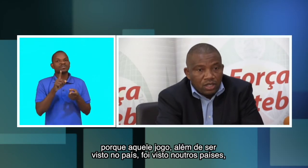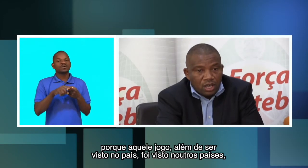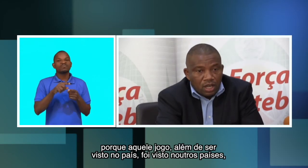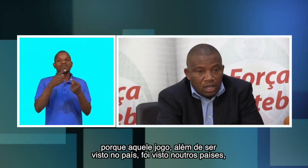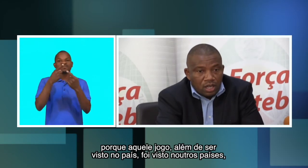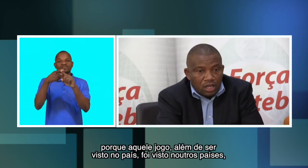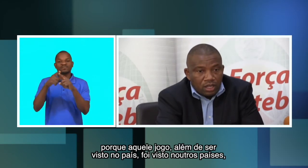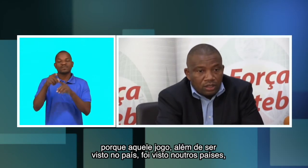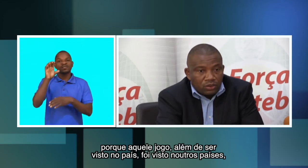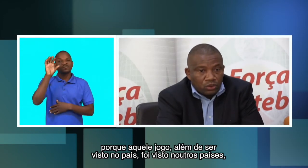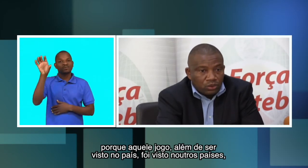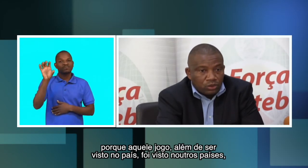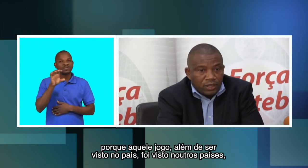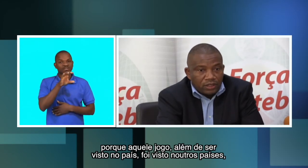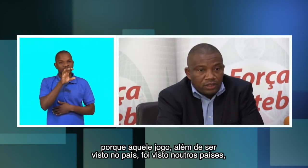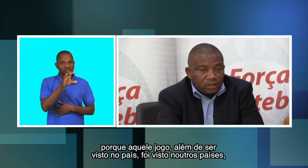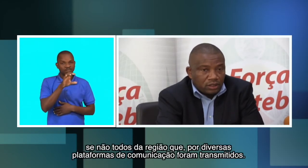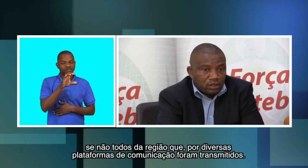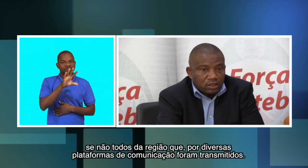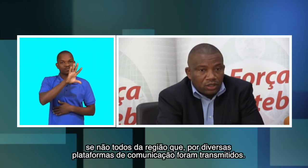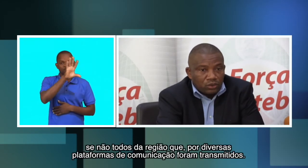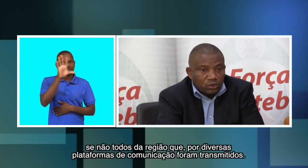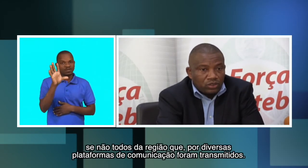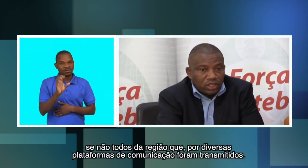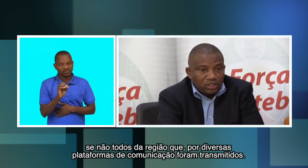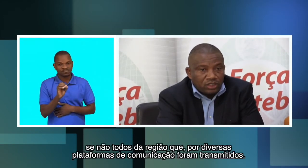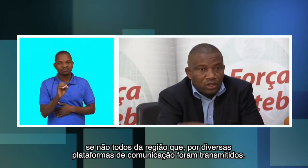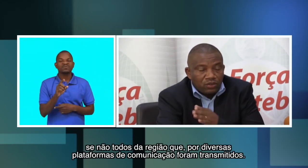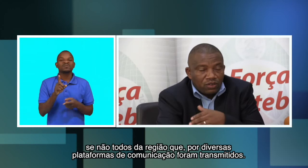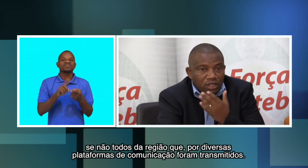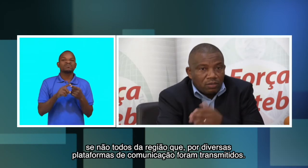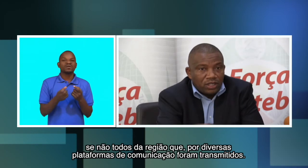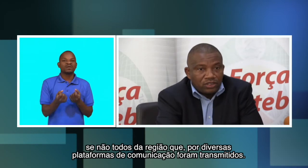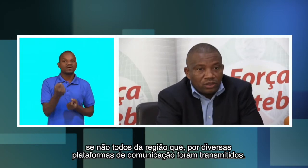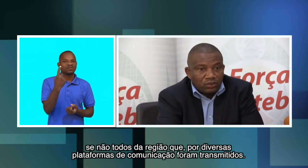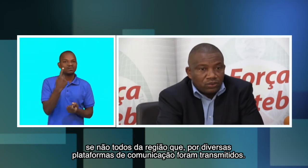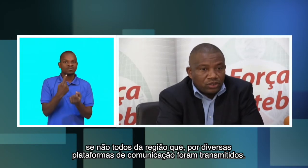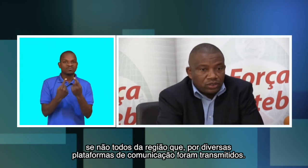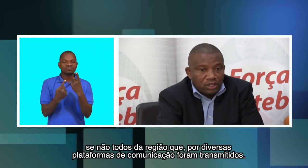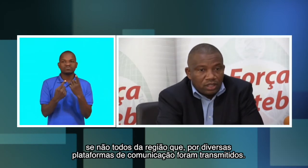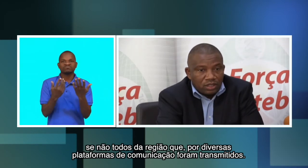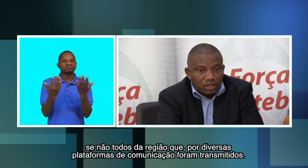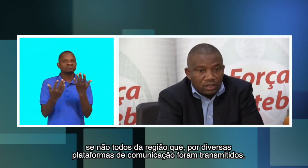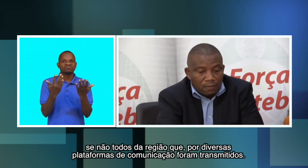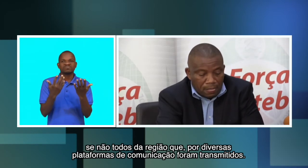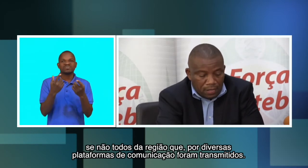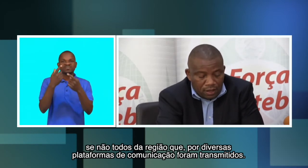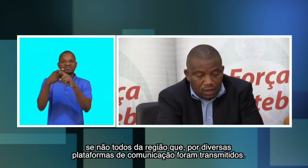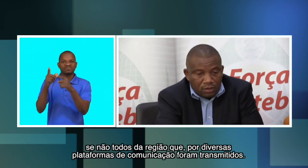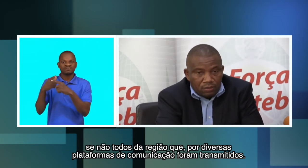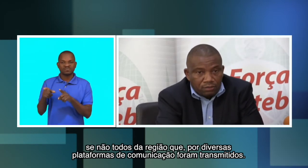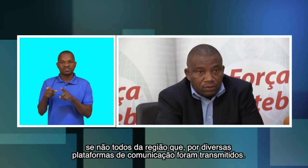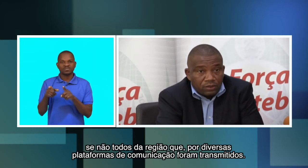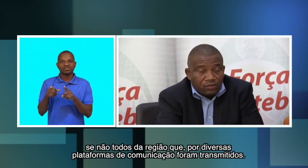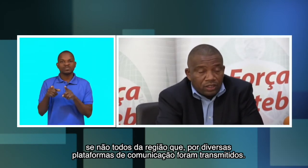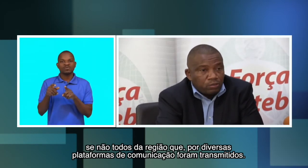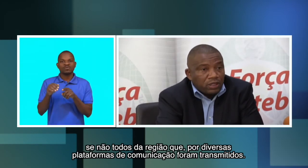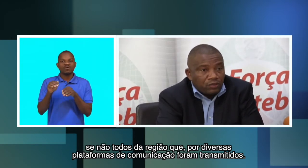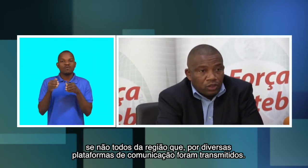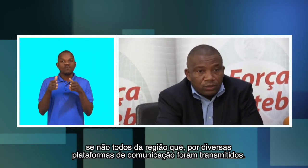visto noutros países, se não todos da região, e mais alguns em que,